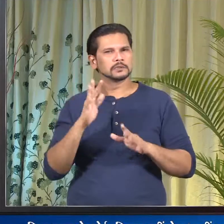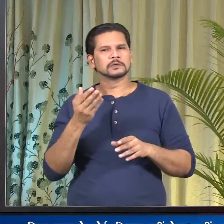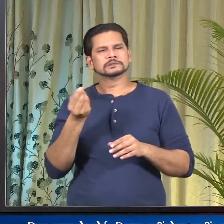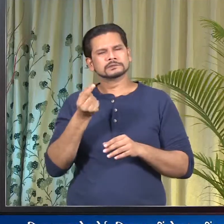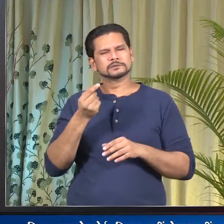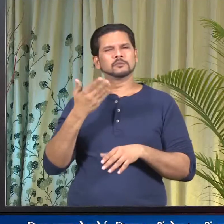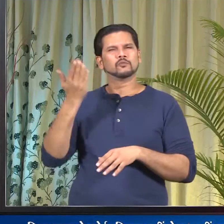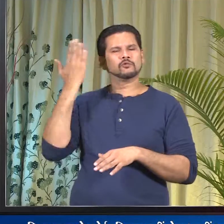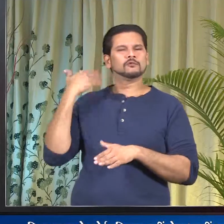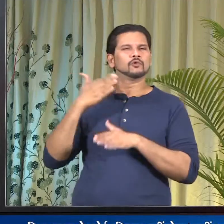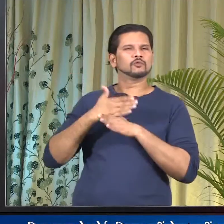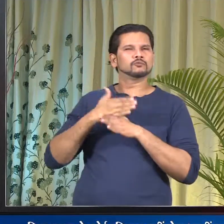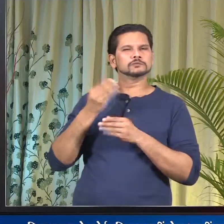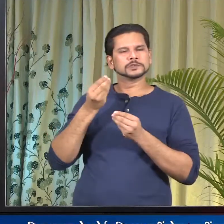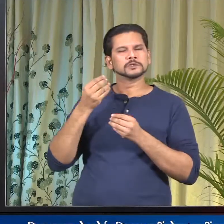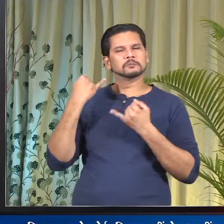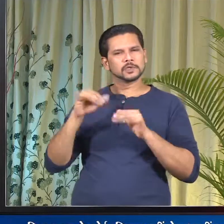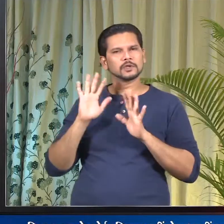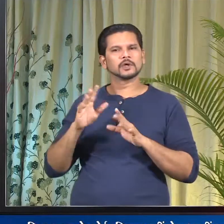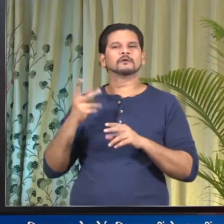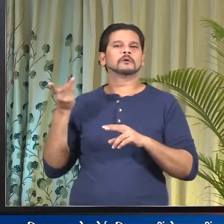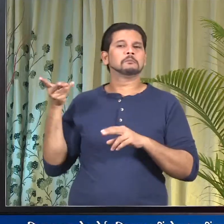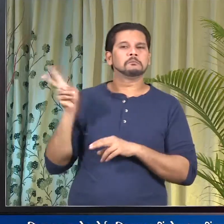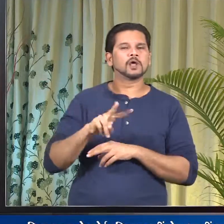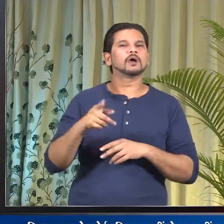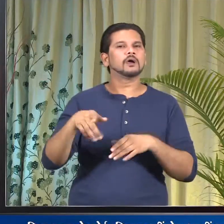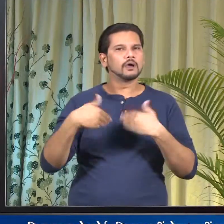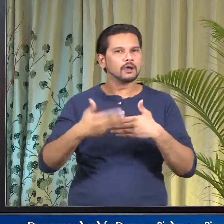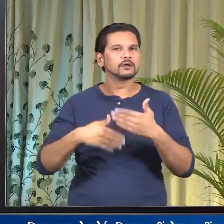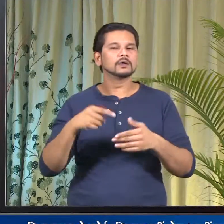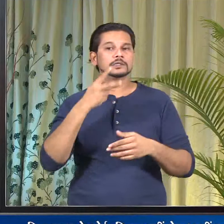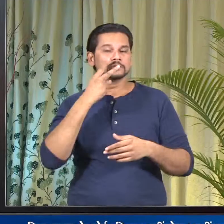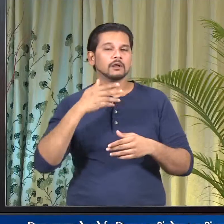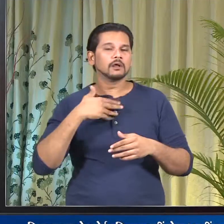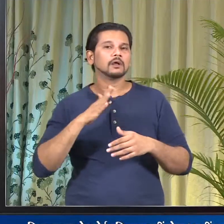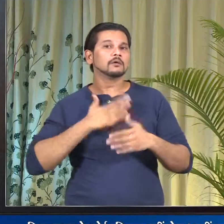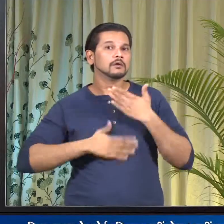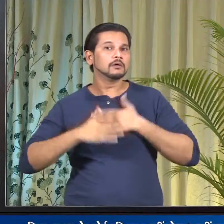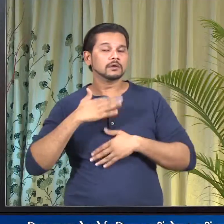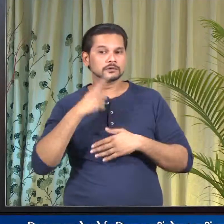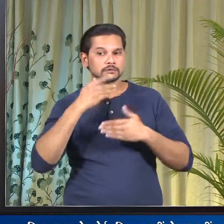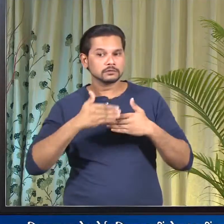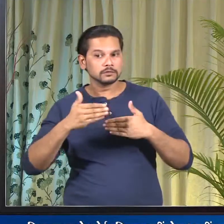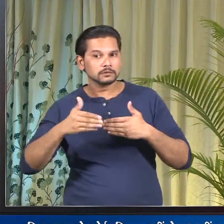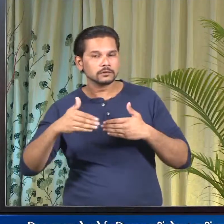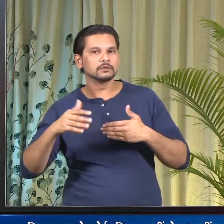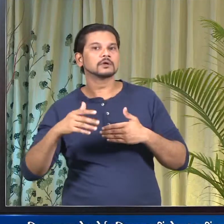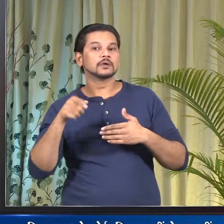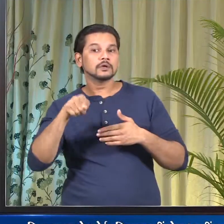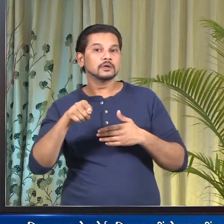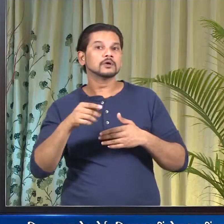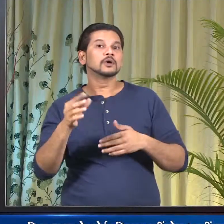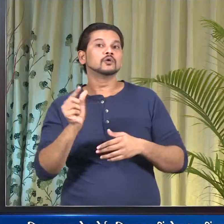हैं, तो हमारे जीवन में भी हमें कई बार बात में समझ में आता है, कि इसमें मेरा क्या भला था,